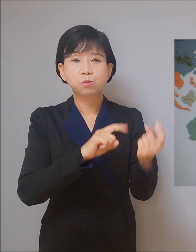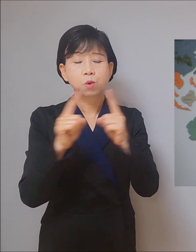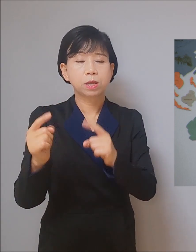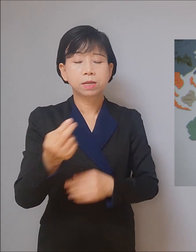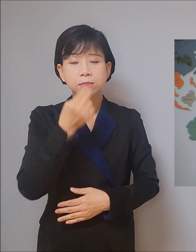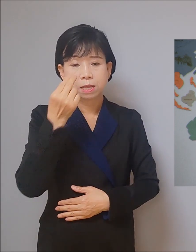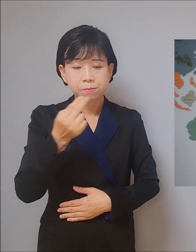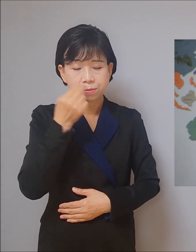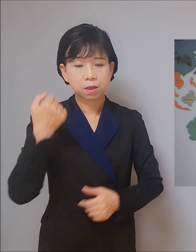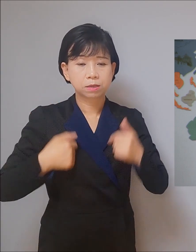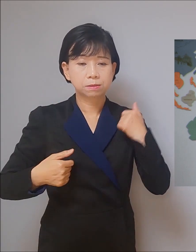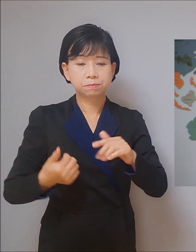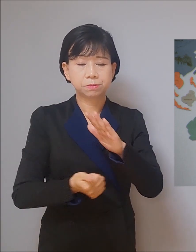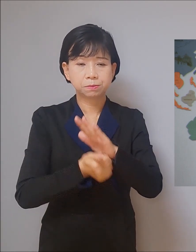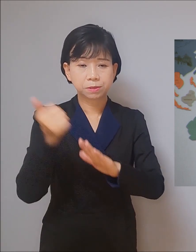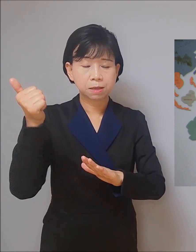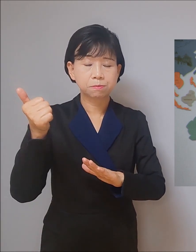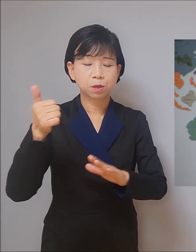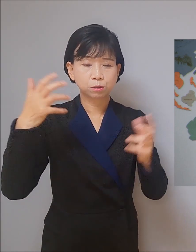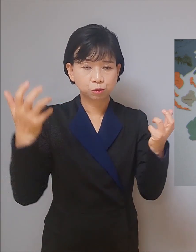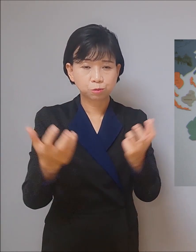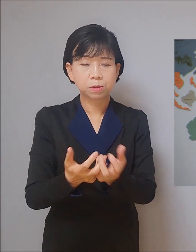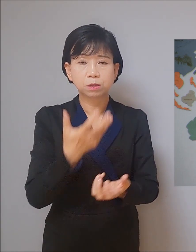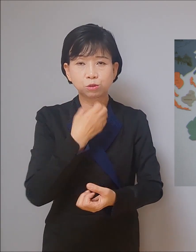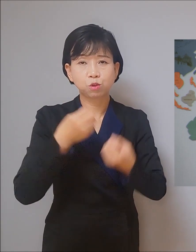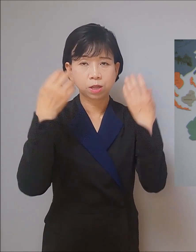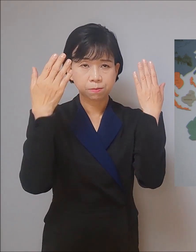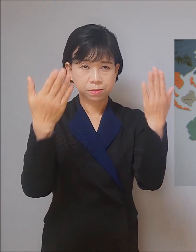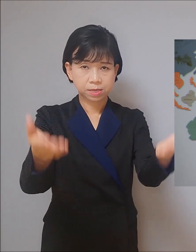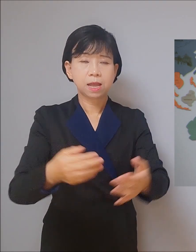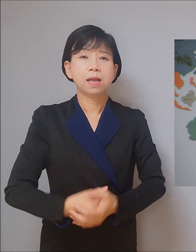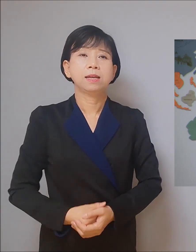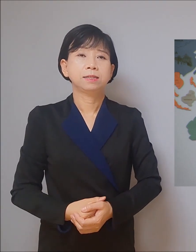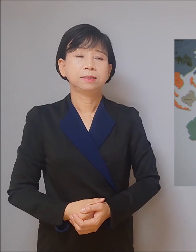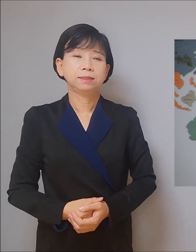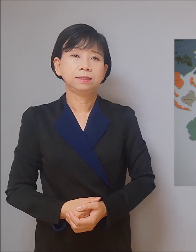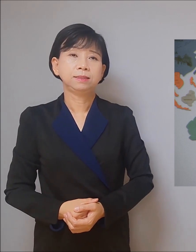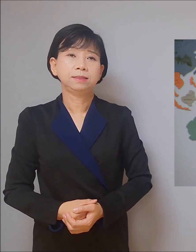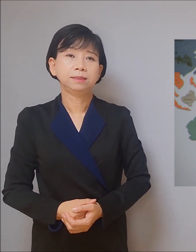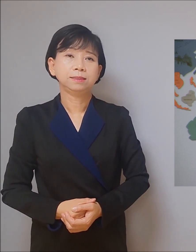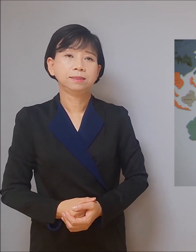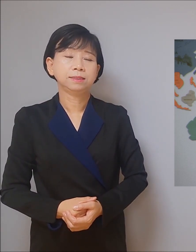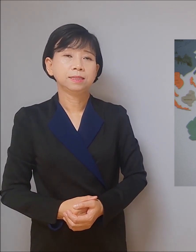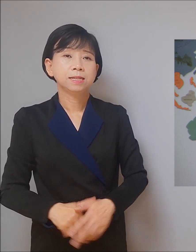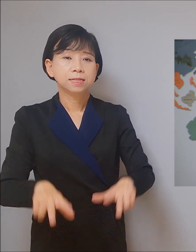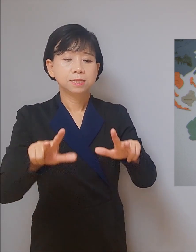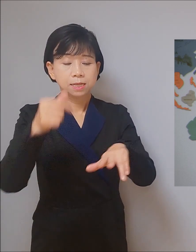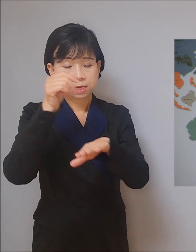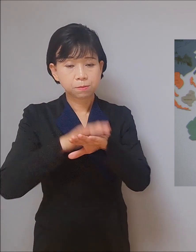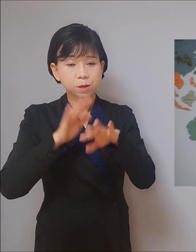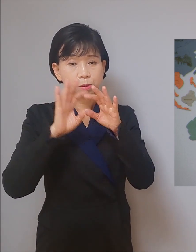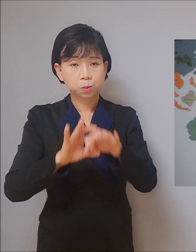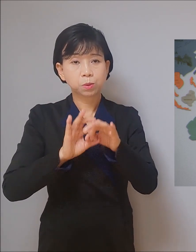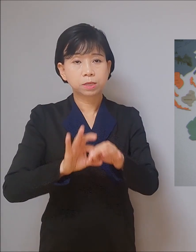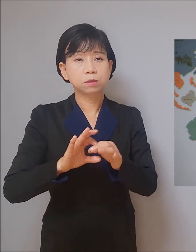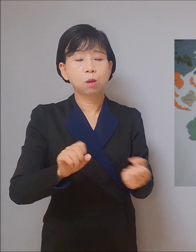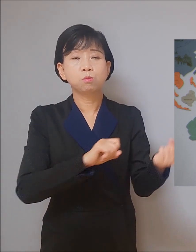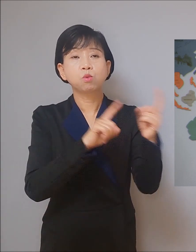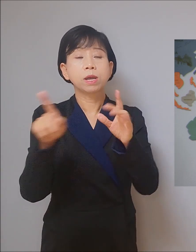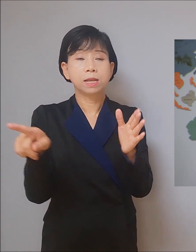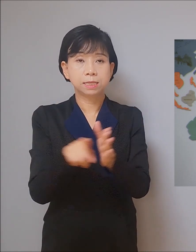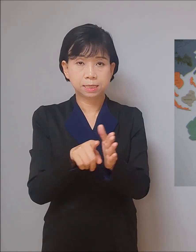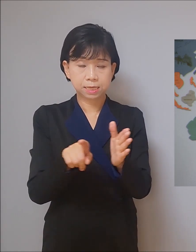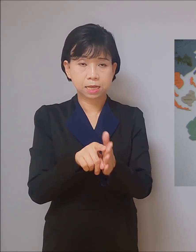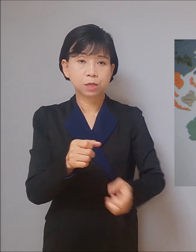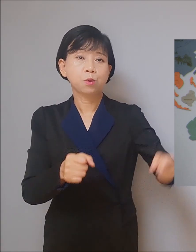기쁨과 소망이 충만하시기를 축원합니다. 이 시간 예배를 통해서 우리의 부활